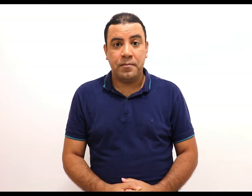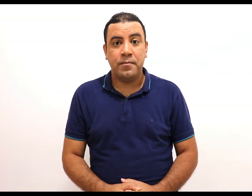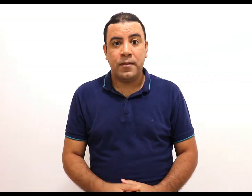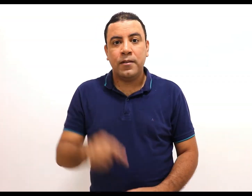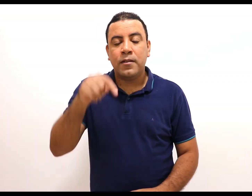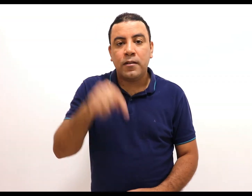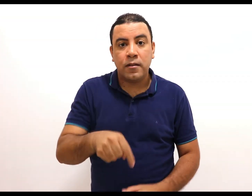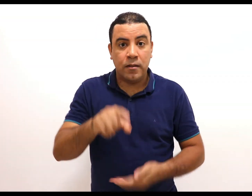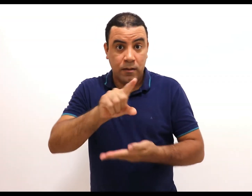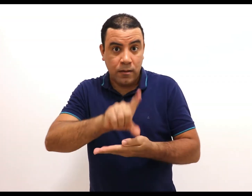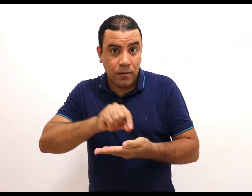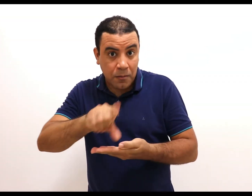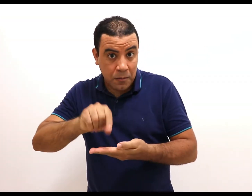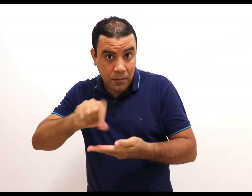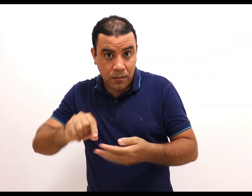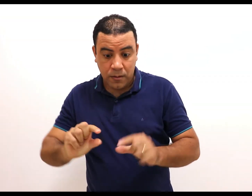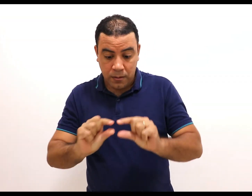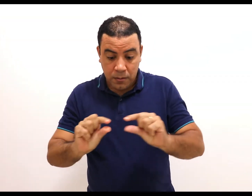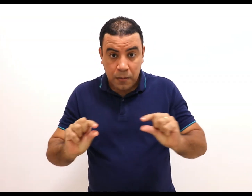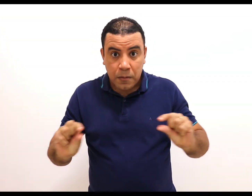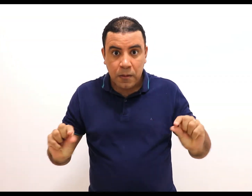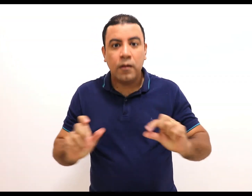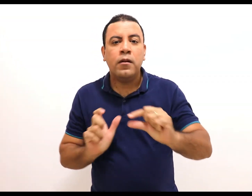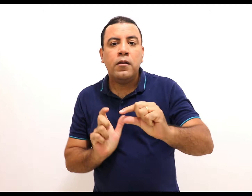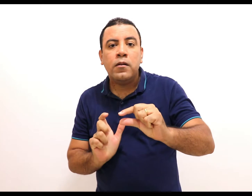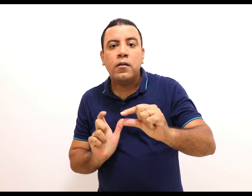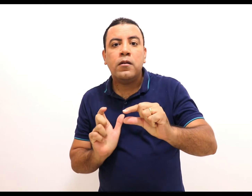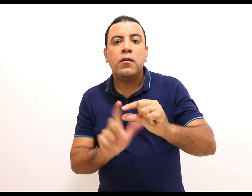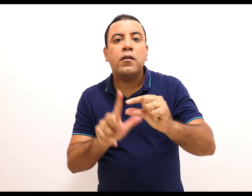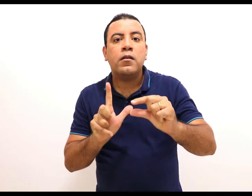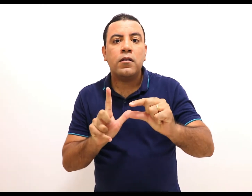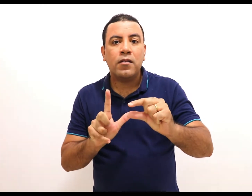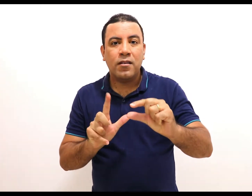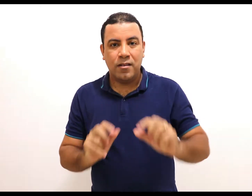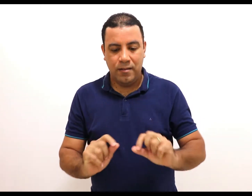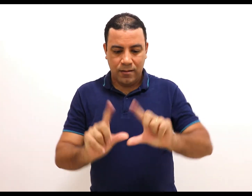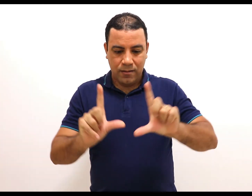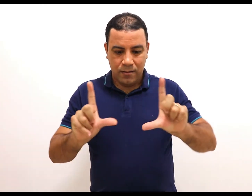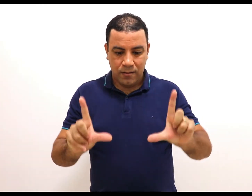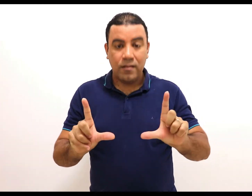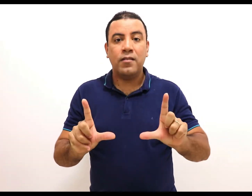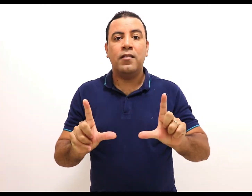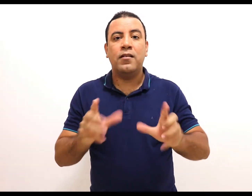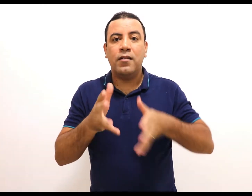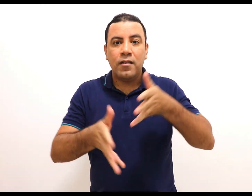Para ler ou assistir em Libras, clique neste link.